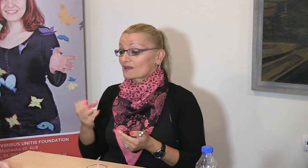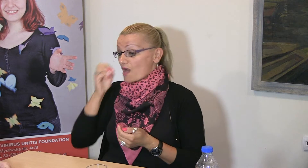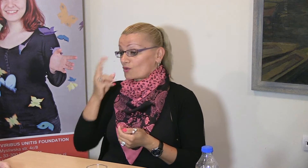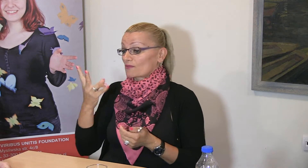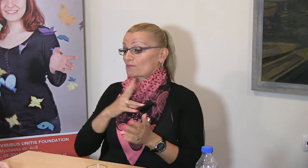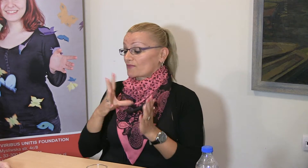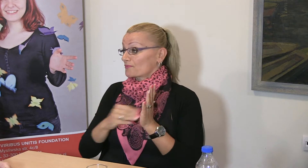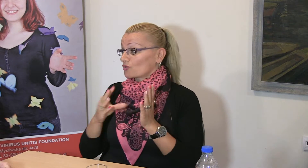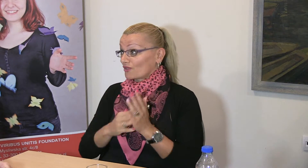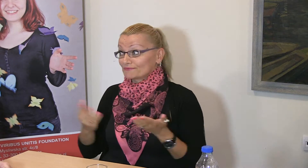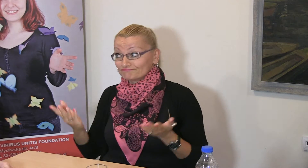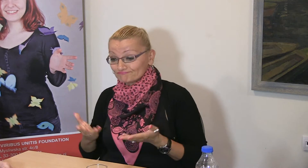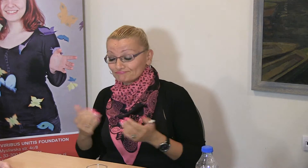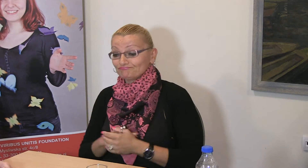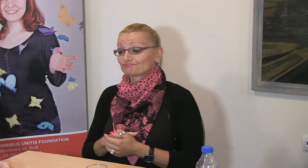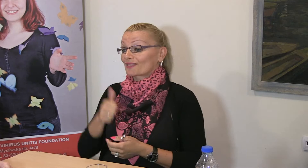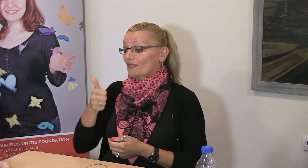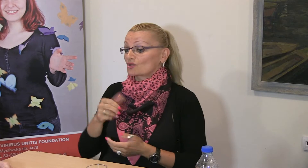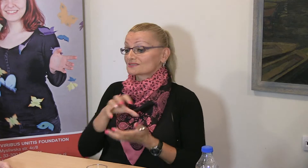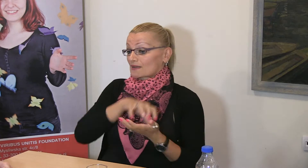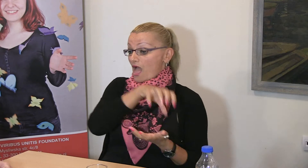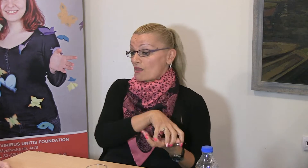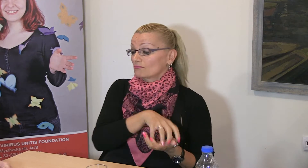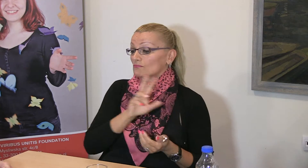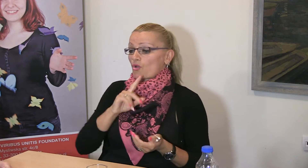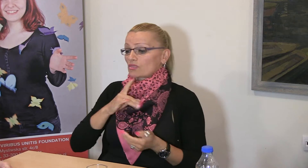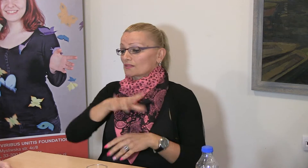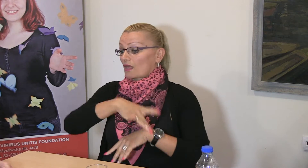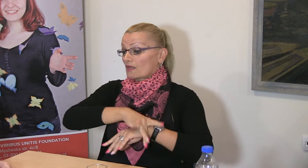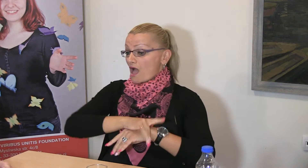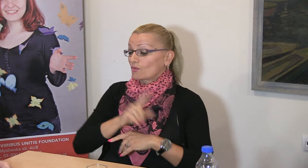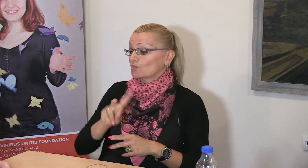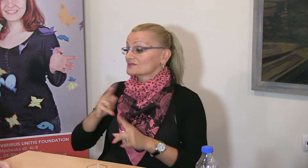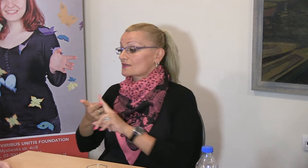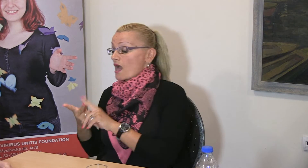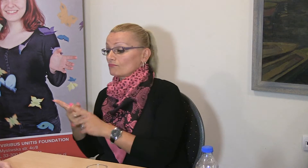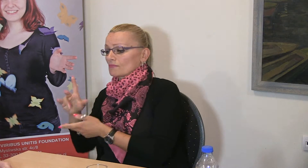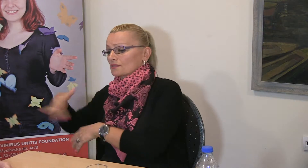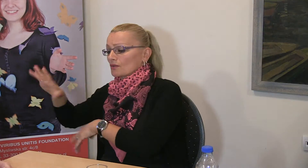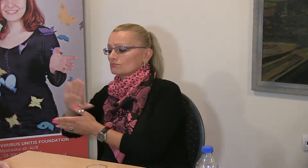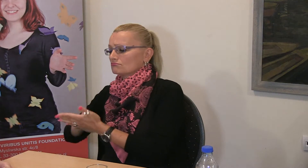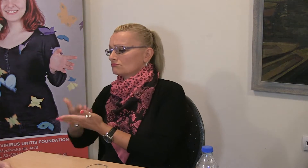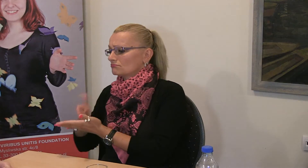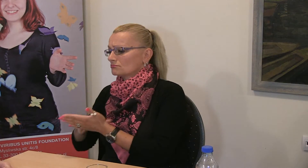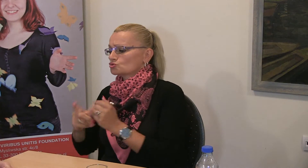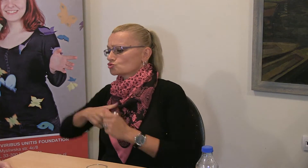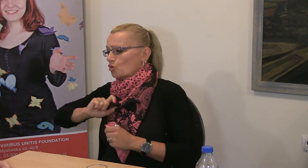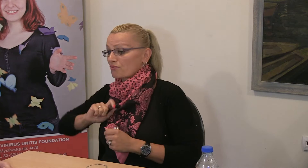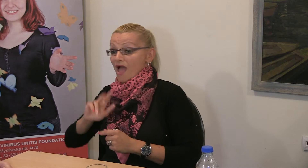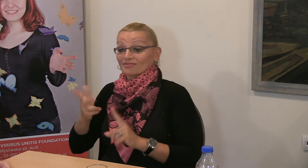što su samo dva prevodioca, nemamo više tumača. Naprijed kad se ide kod lekara, u isto vrijeme treba da se